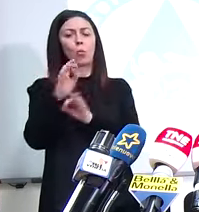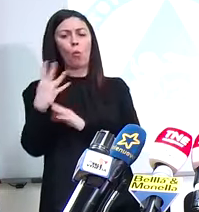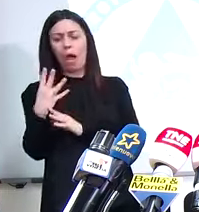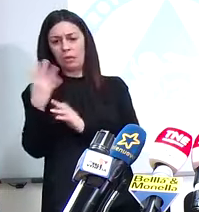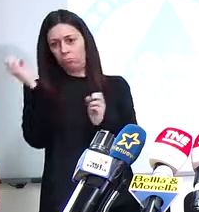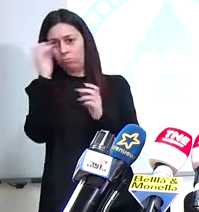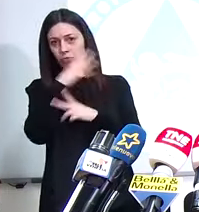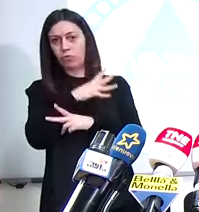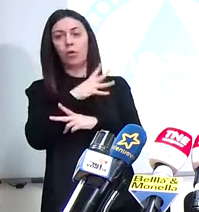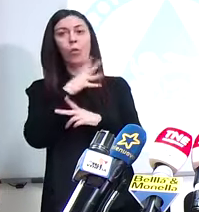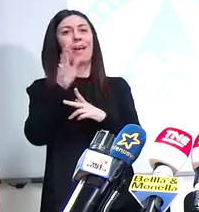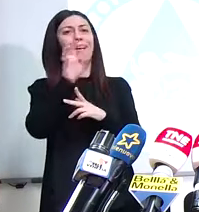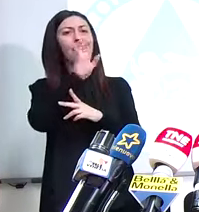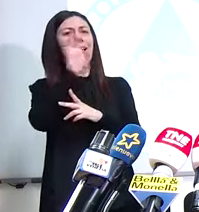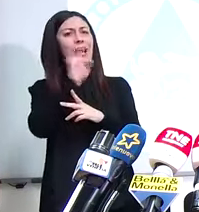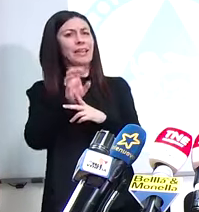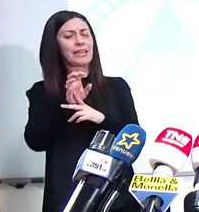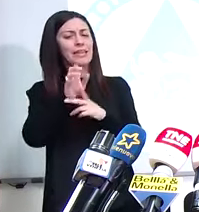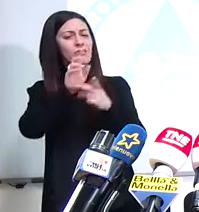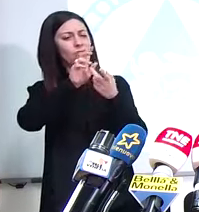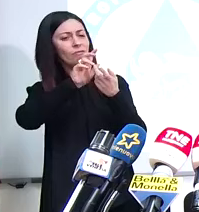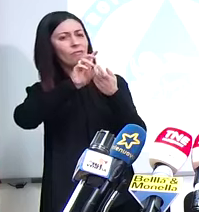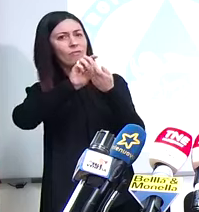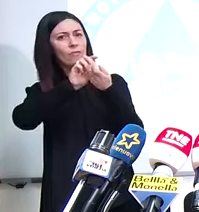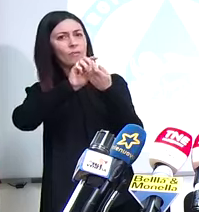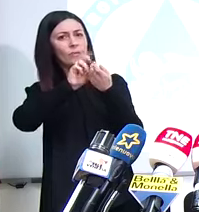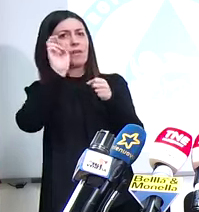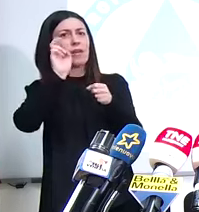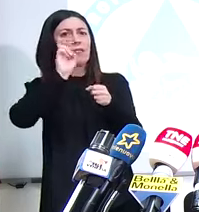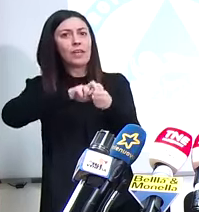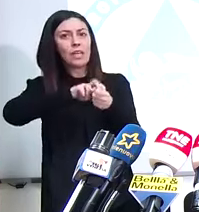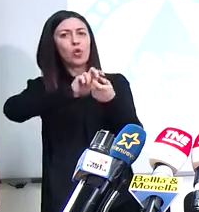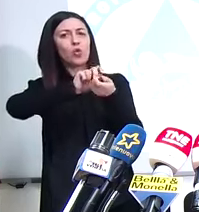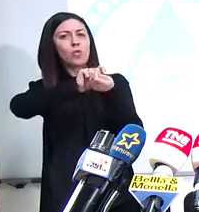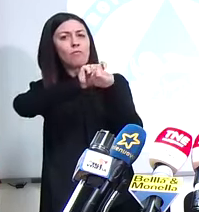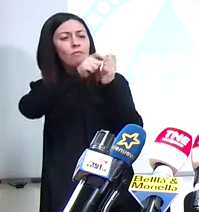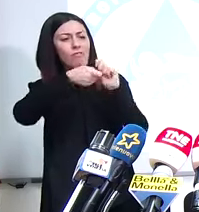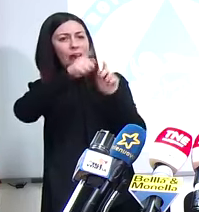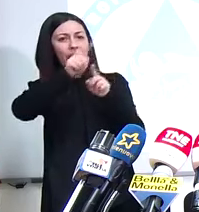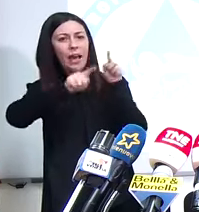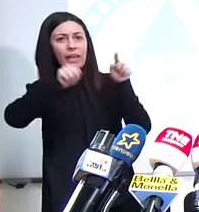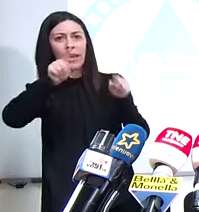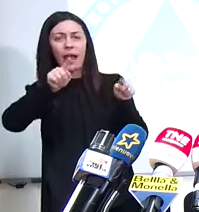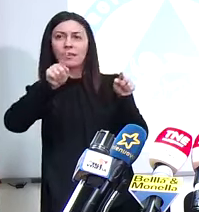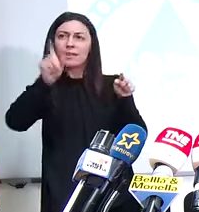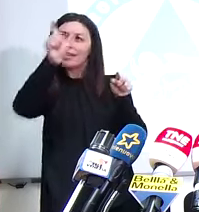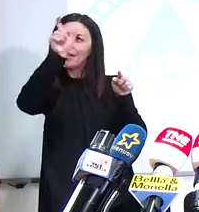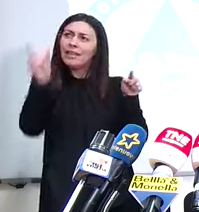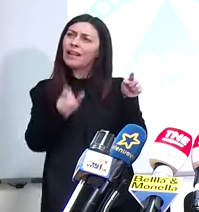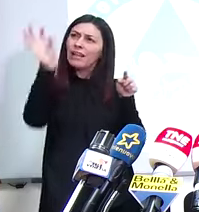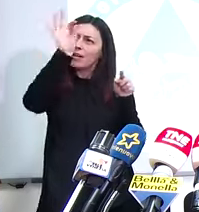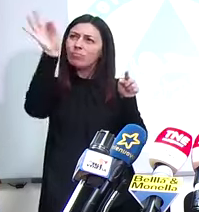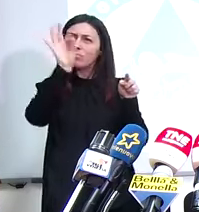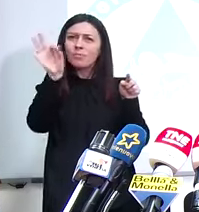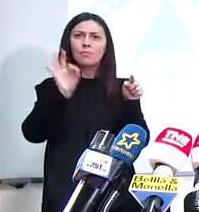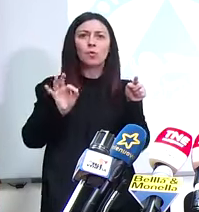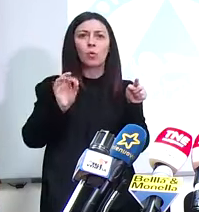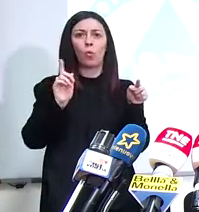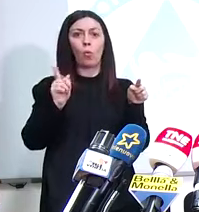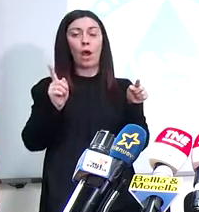eccetera maggiormente colpite dalle varie varianti è però nel veneto non è rassegnato assolutamente